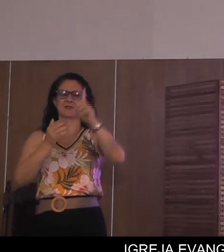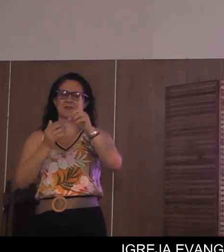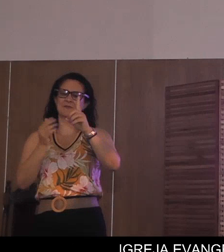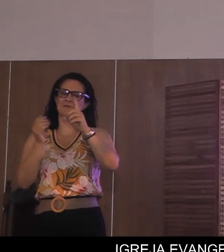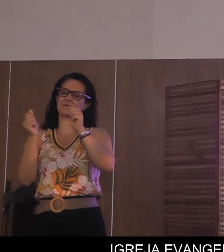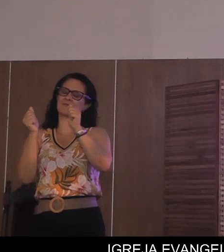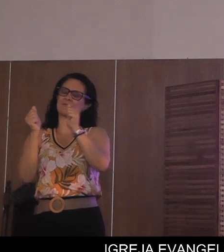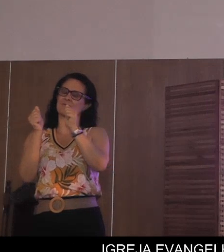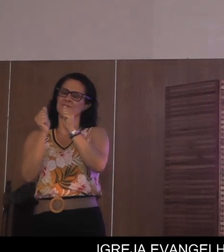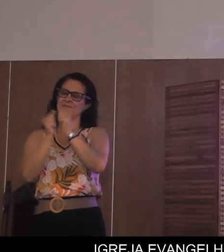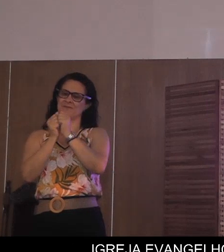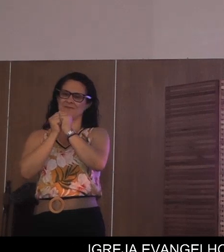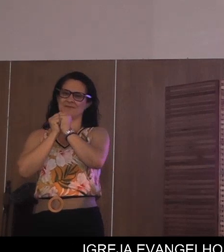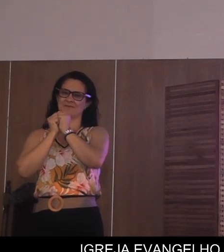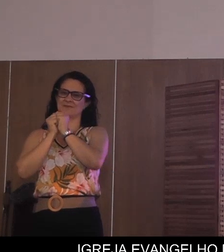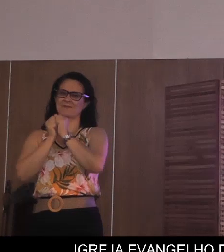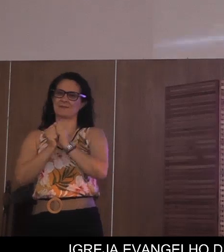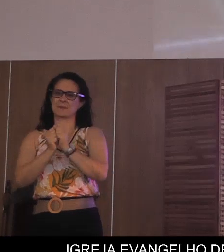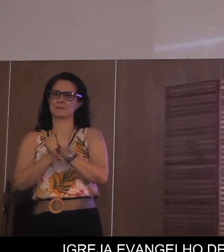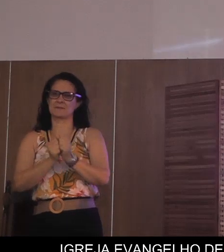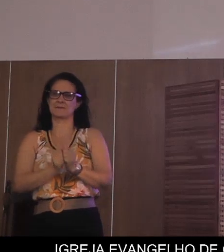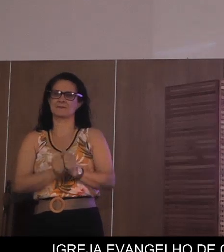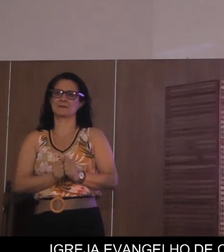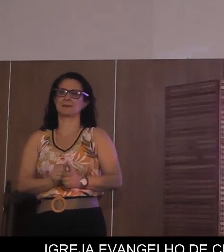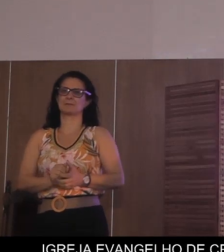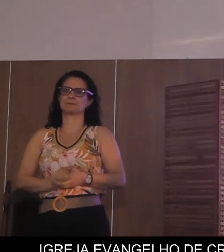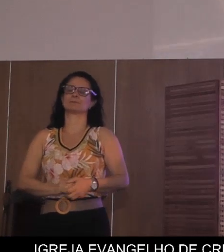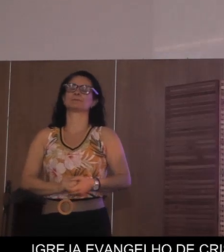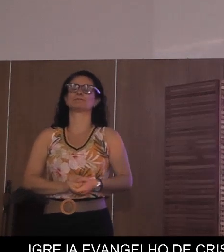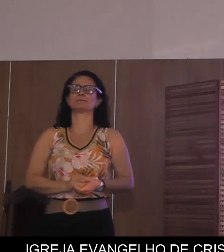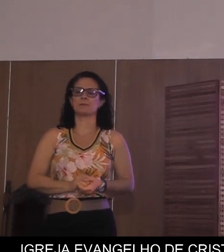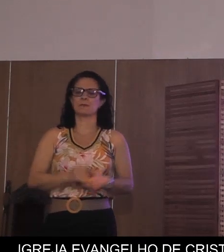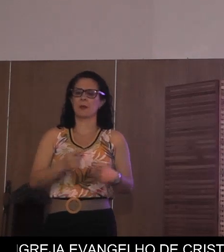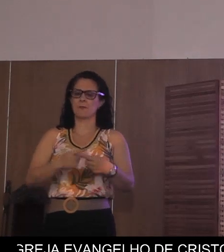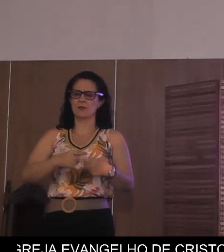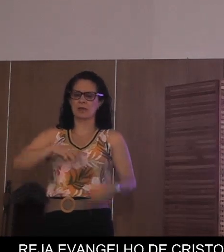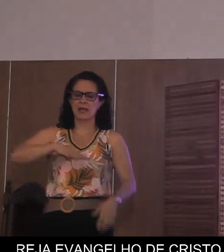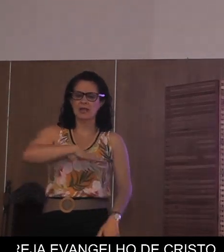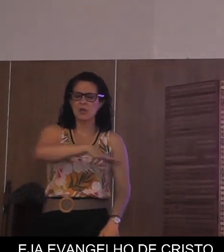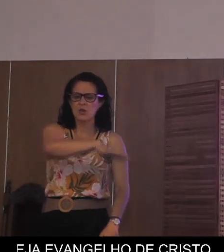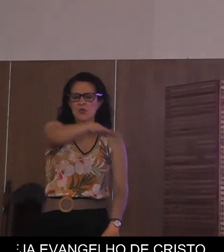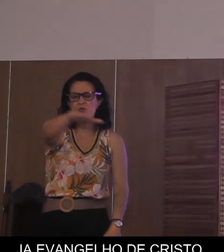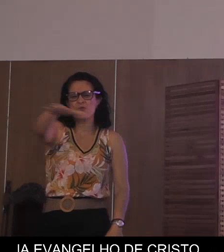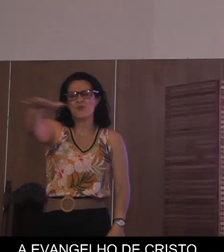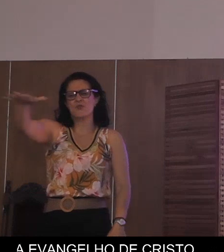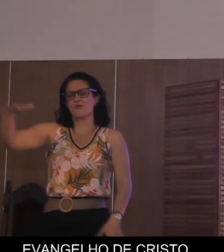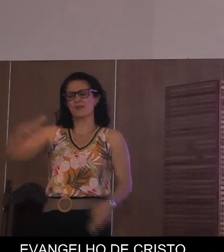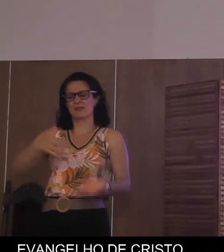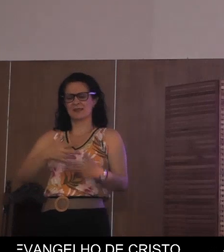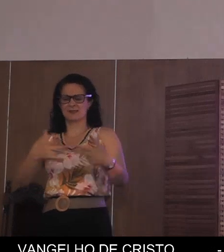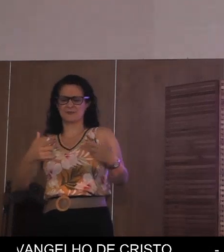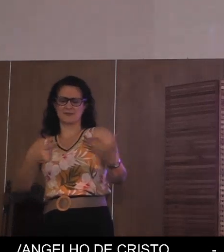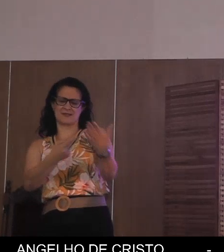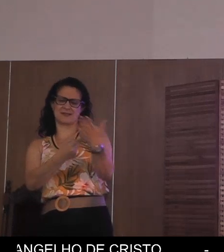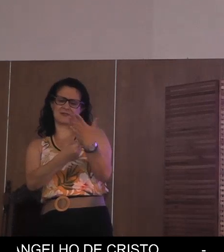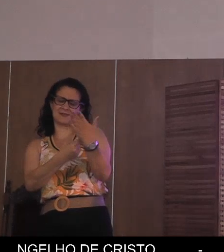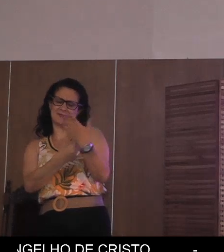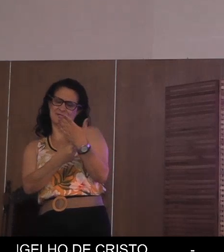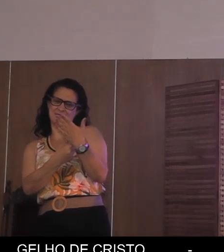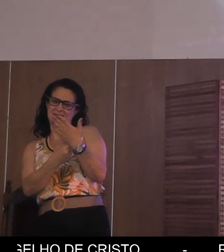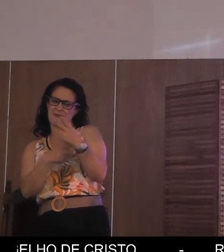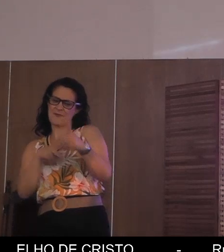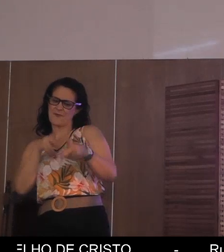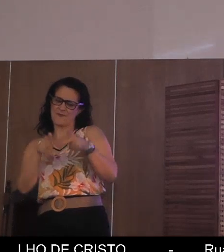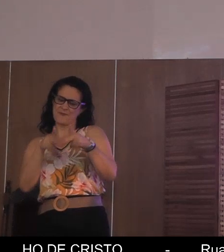Todas as coisas cooperam para o bem daqueles que amam a Deus e são chamados segundo o